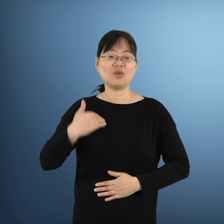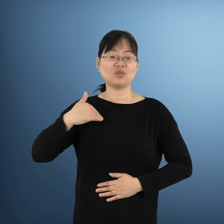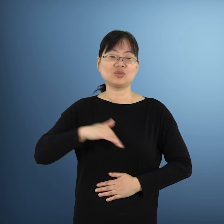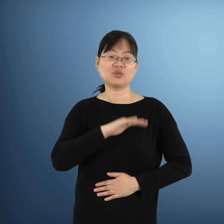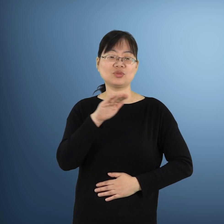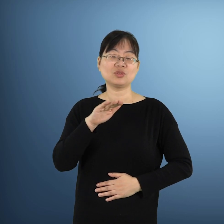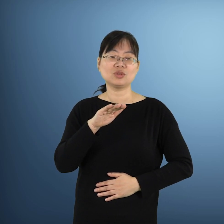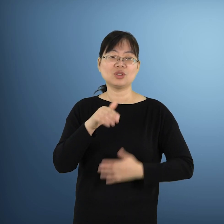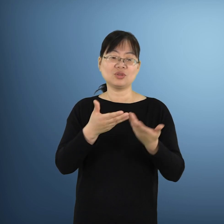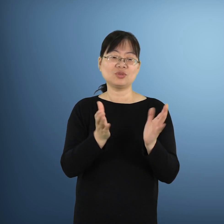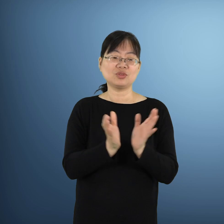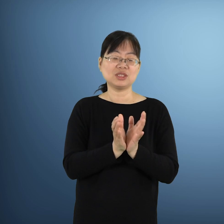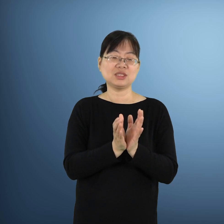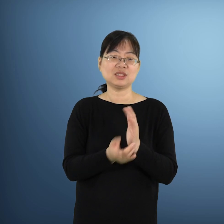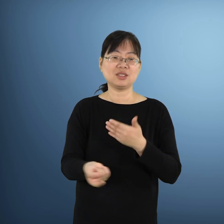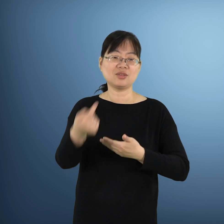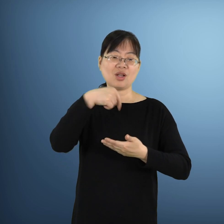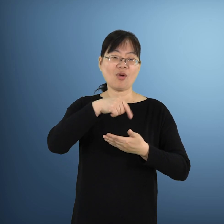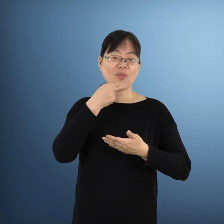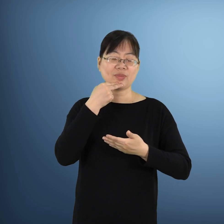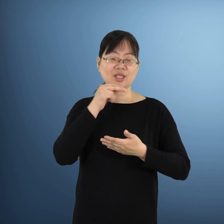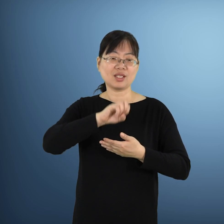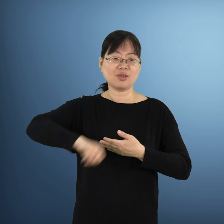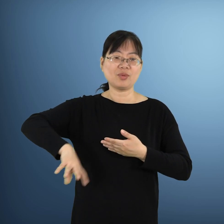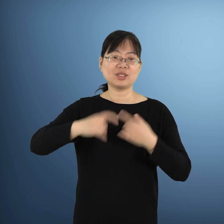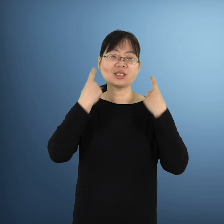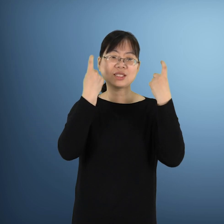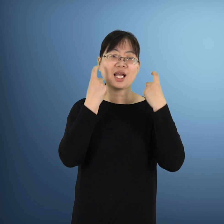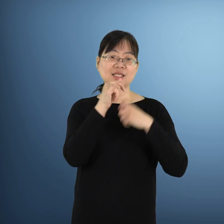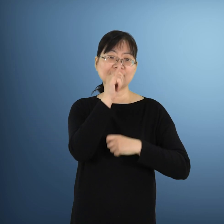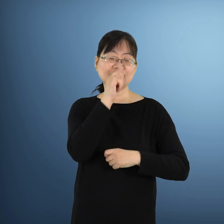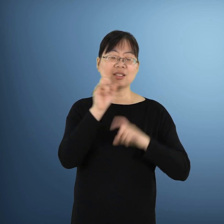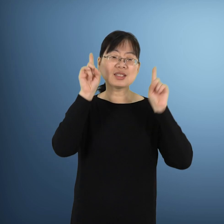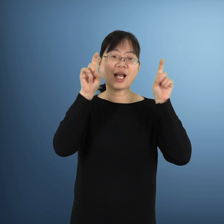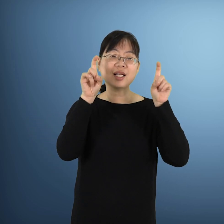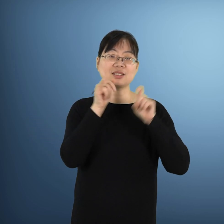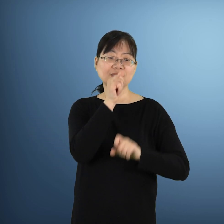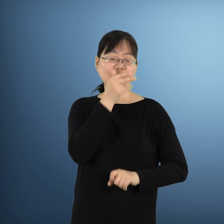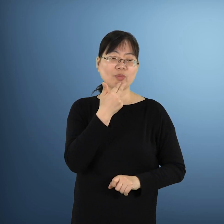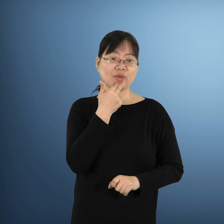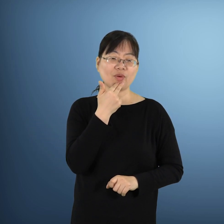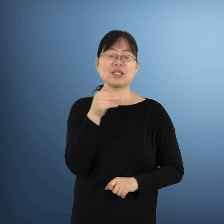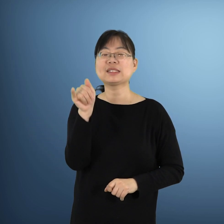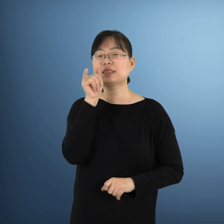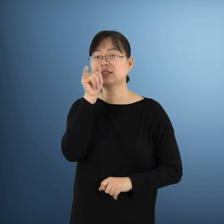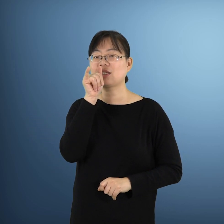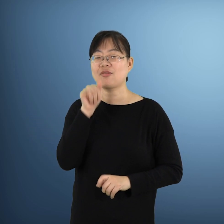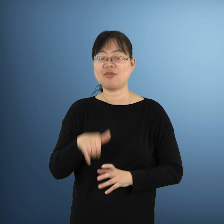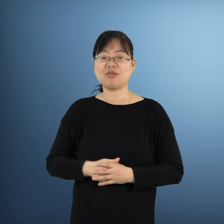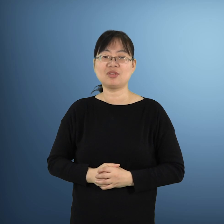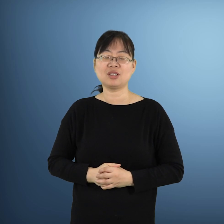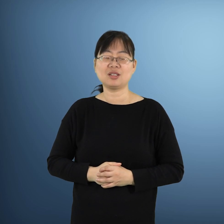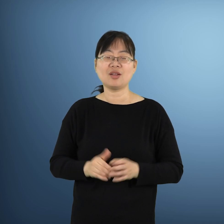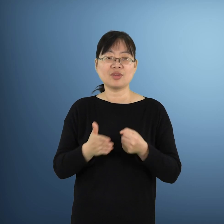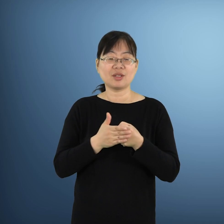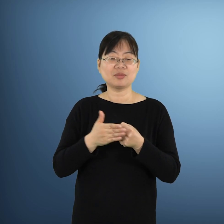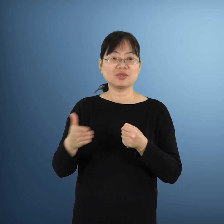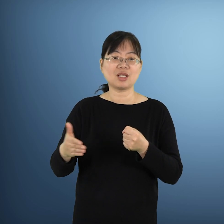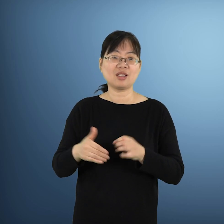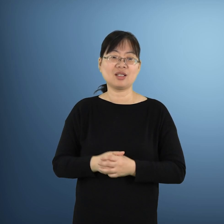우리에 들지 않은 양들이 잃어버린 양들이 있어요, 없어요? 있단 말이에요.